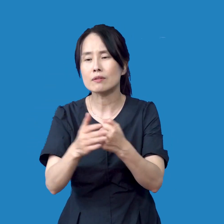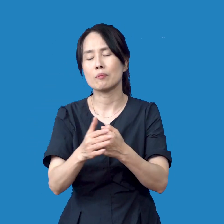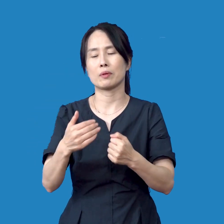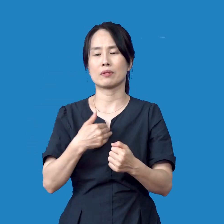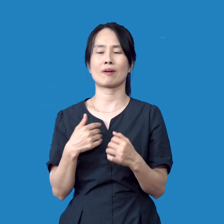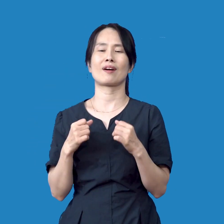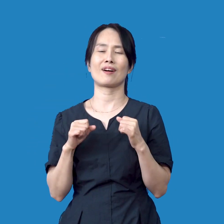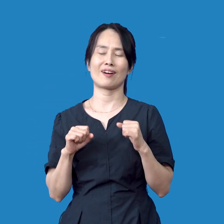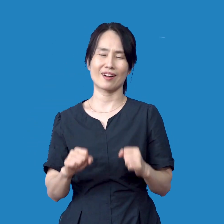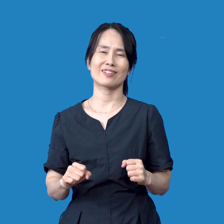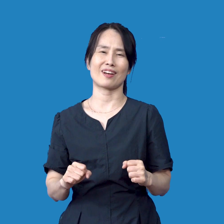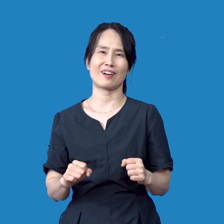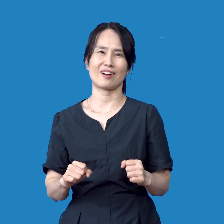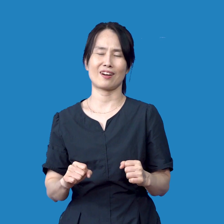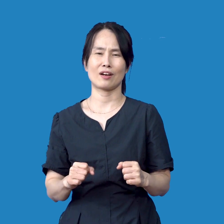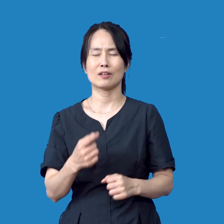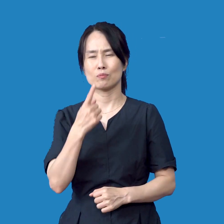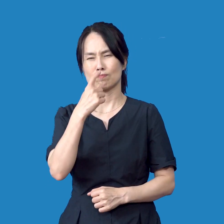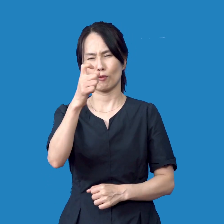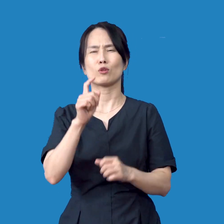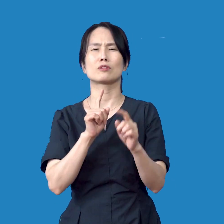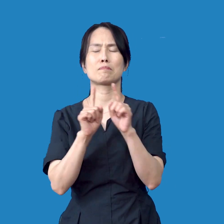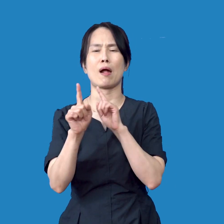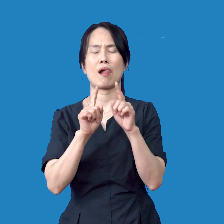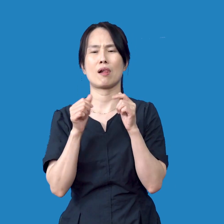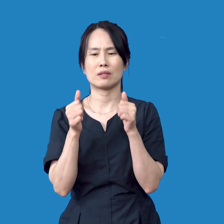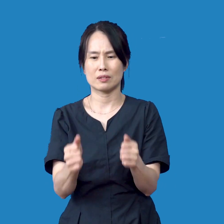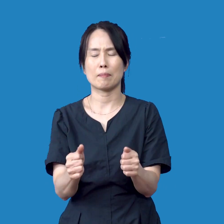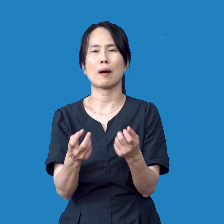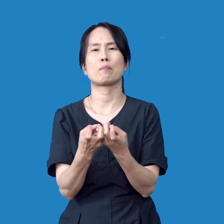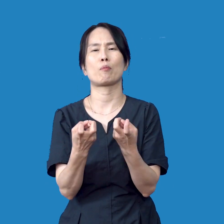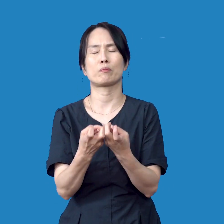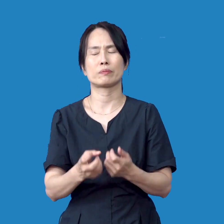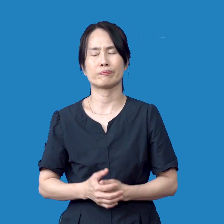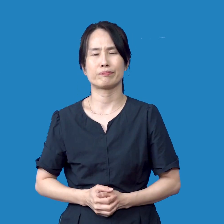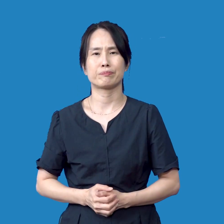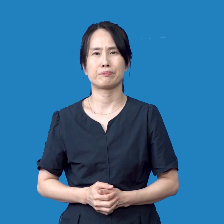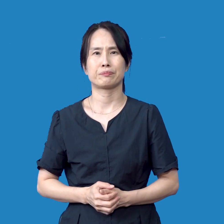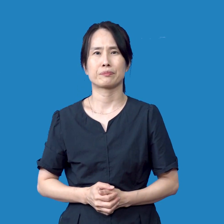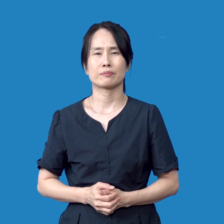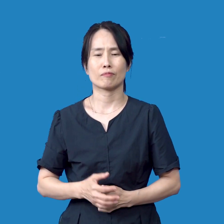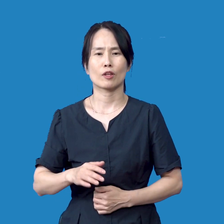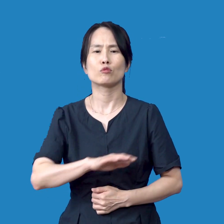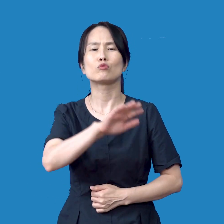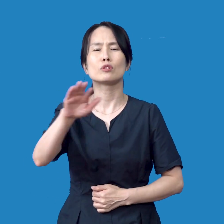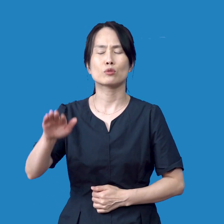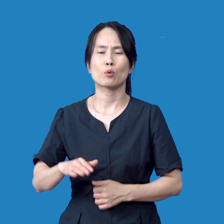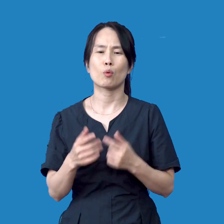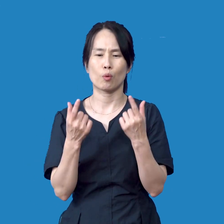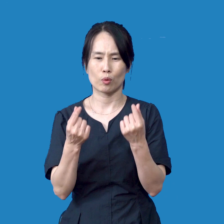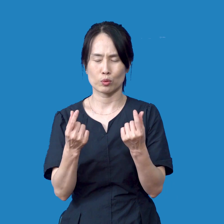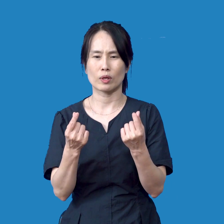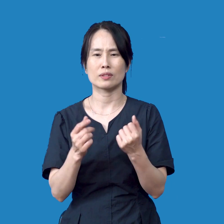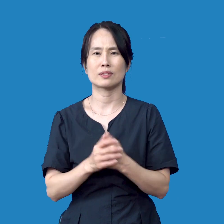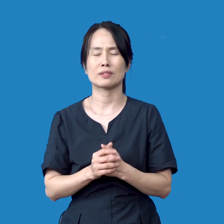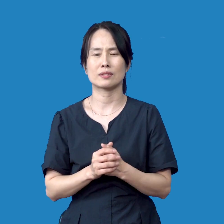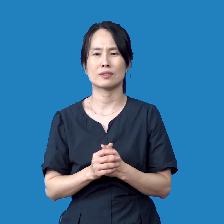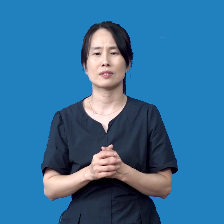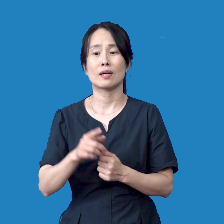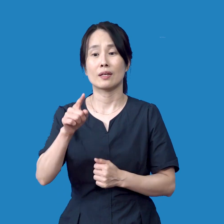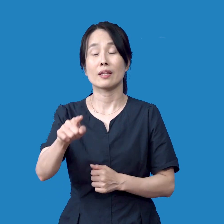있다. 얼마나 멋진 말입니다. 여러분, 우리도 우분투 하고